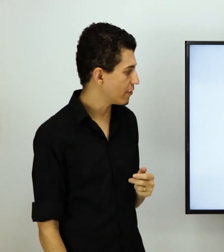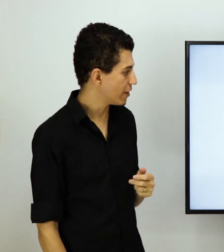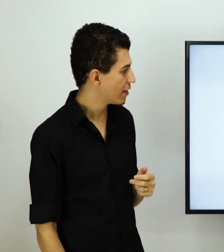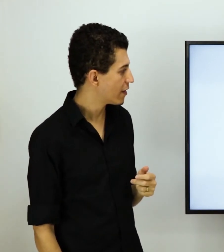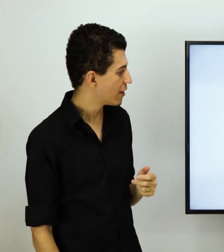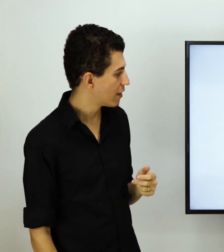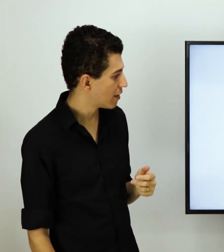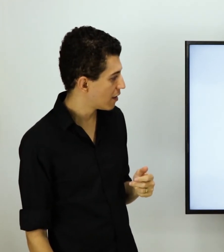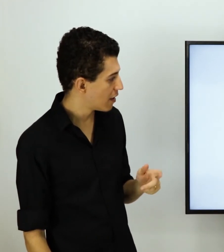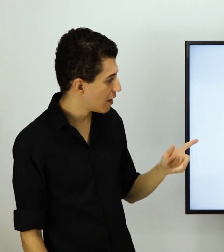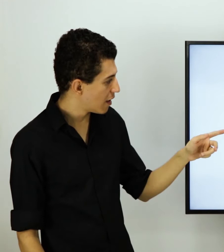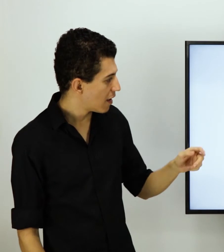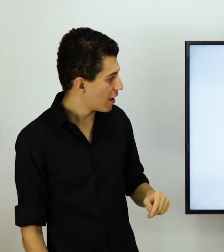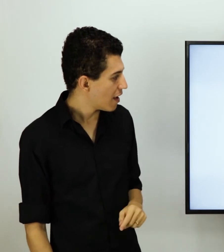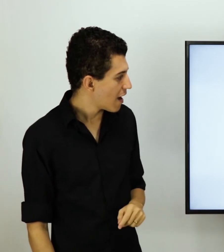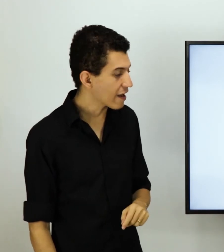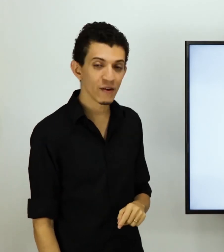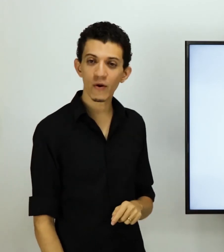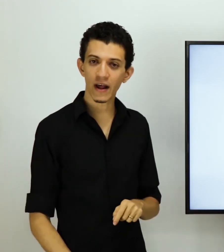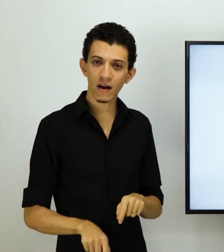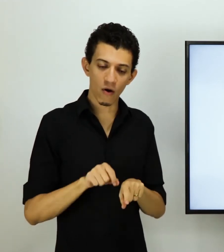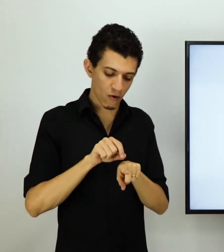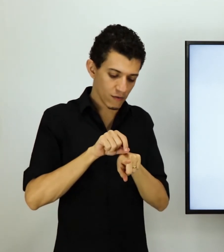árvore. Aqui um caracol.